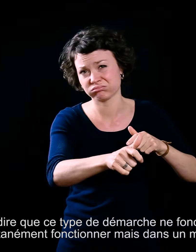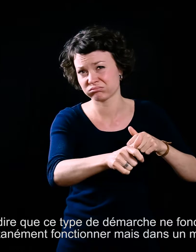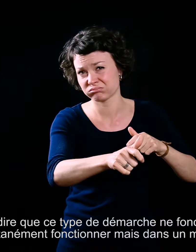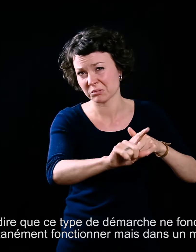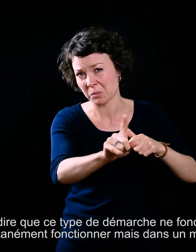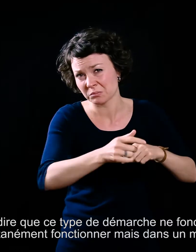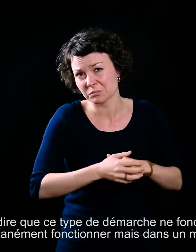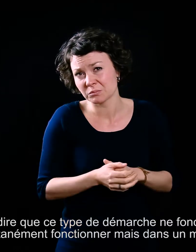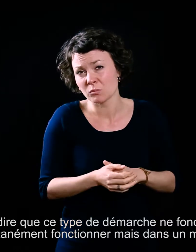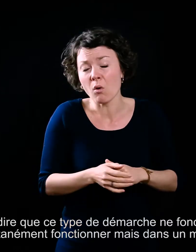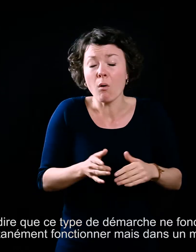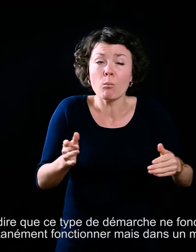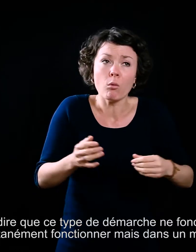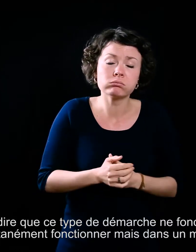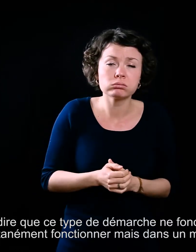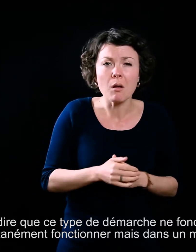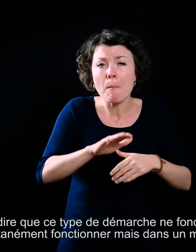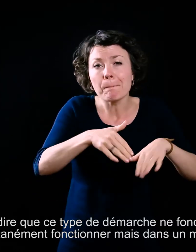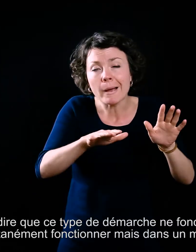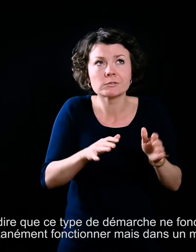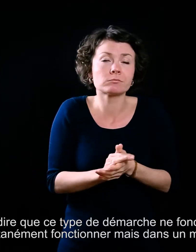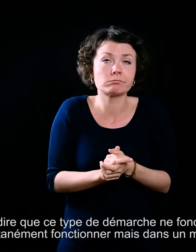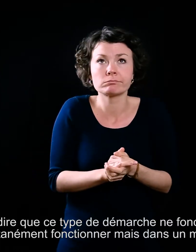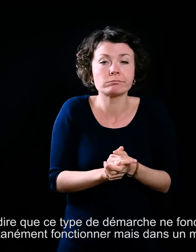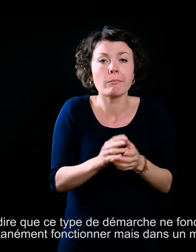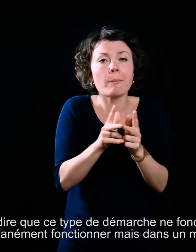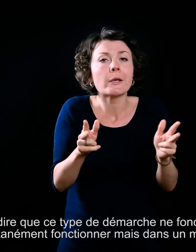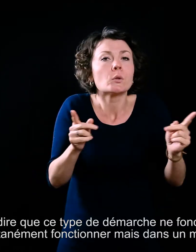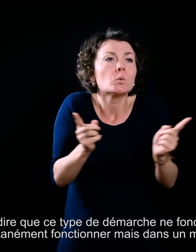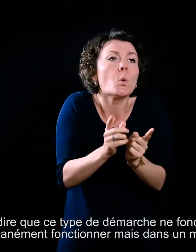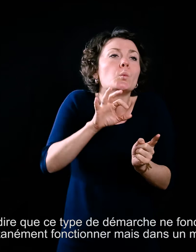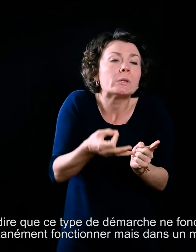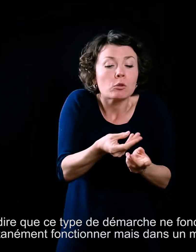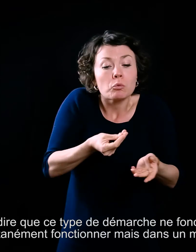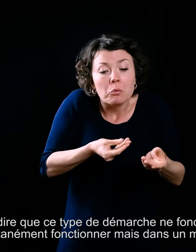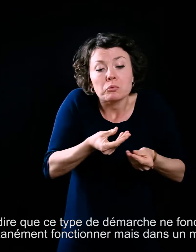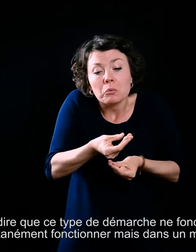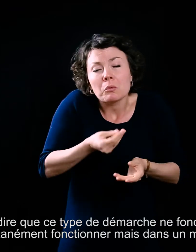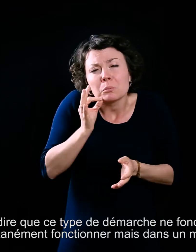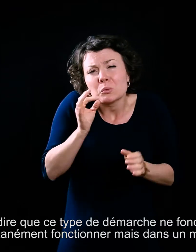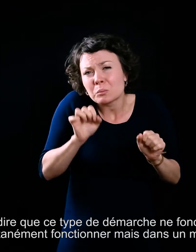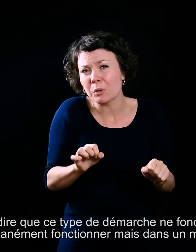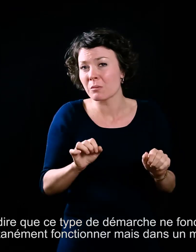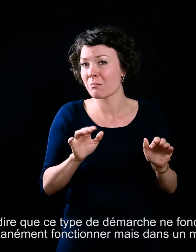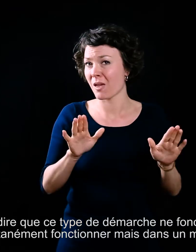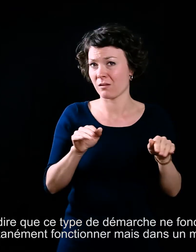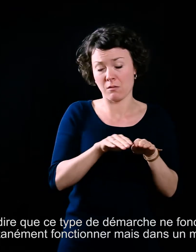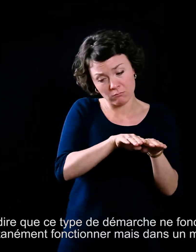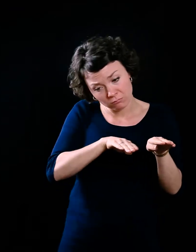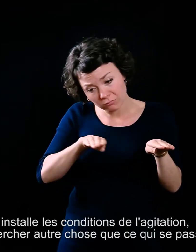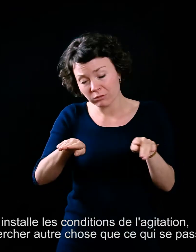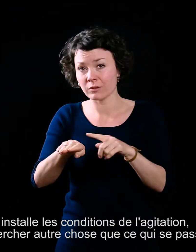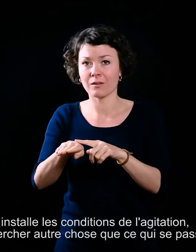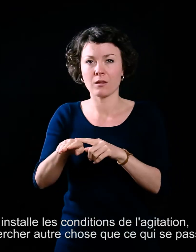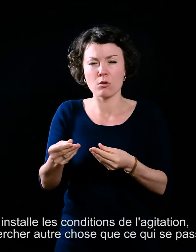pas. Ça peut momentanément fonctionner, mais dans un même